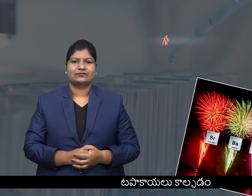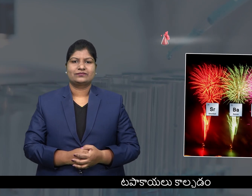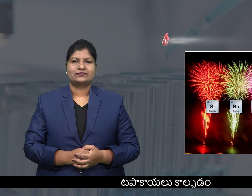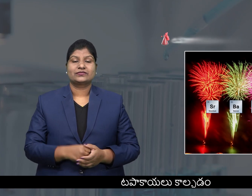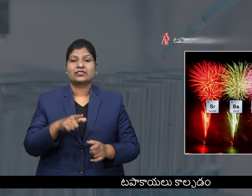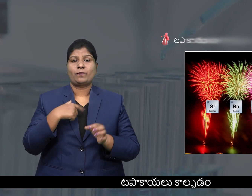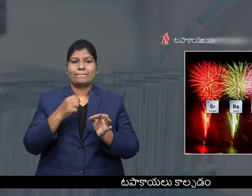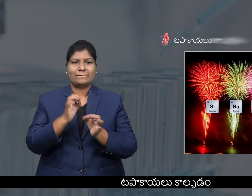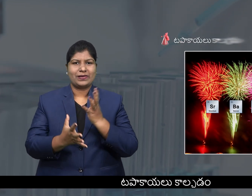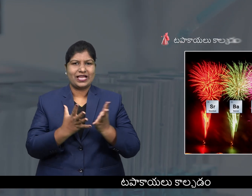టపాకాయలు కాల్చడం,